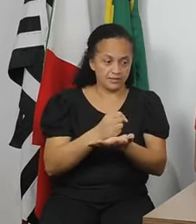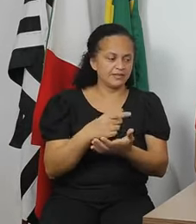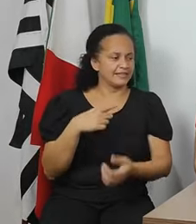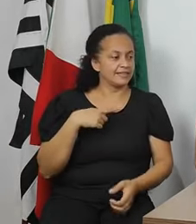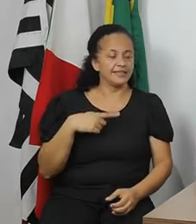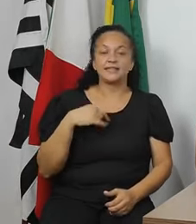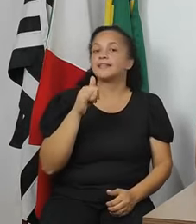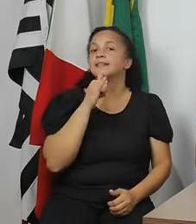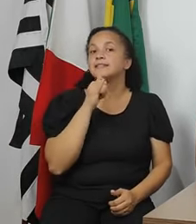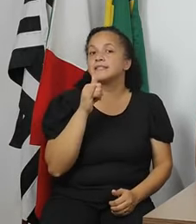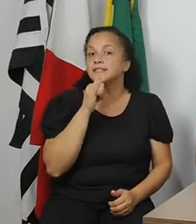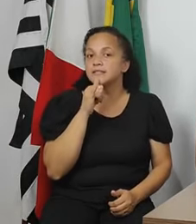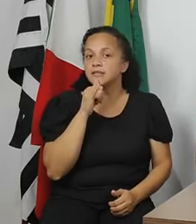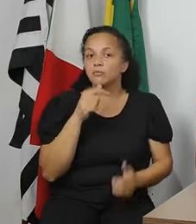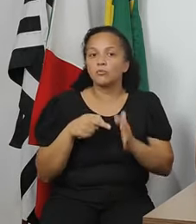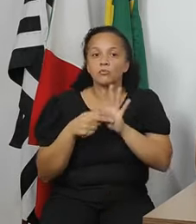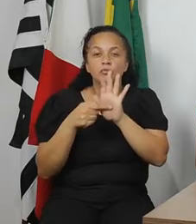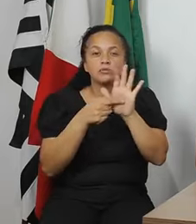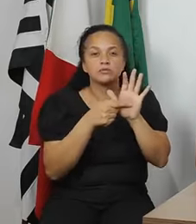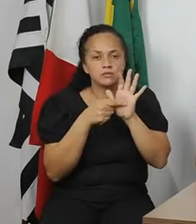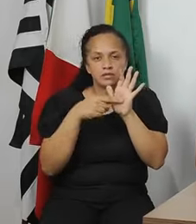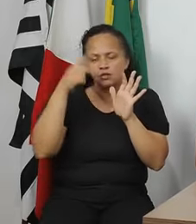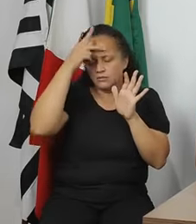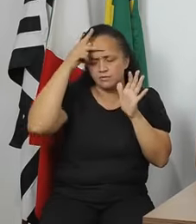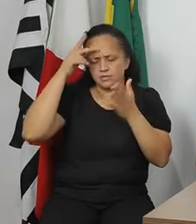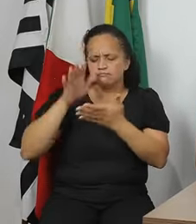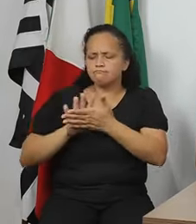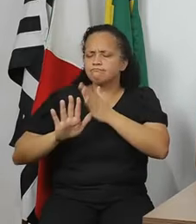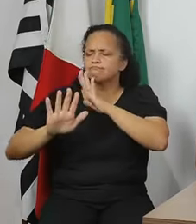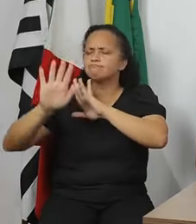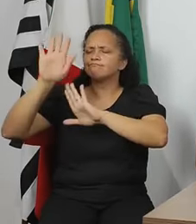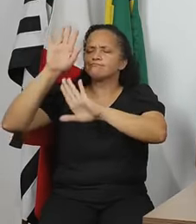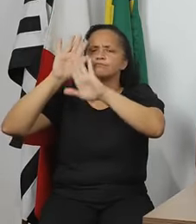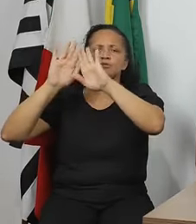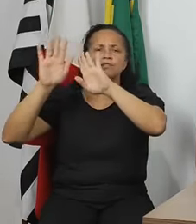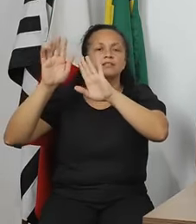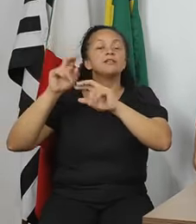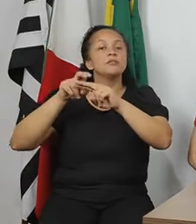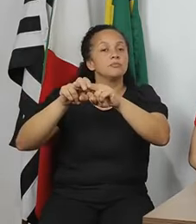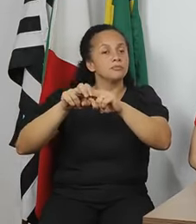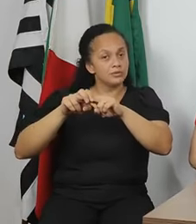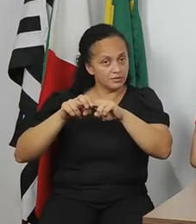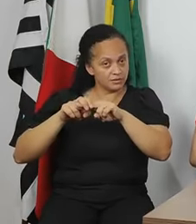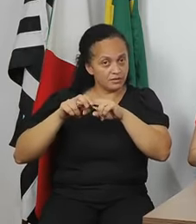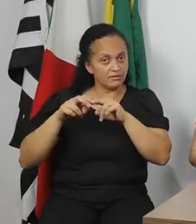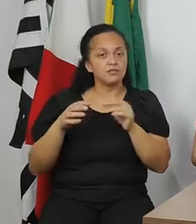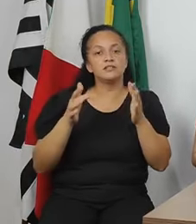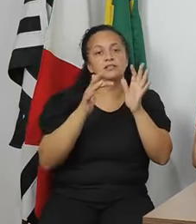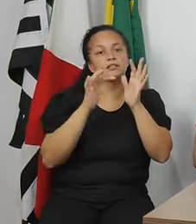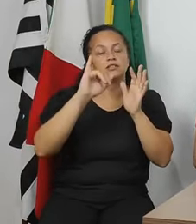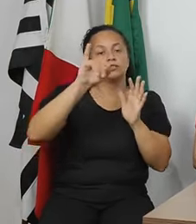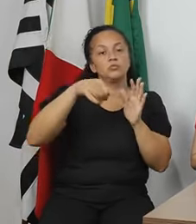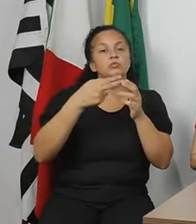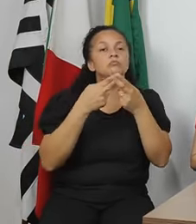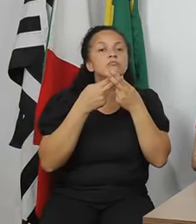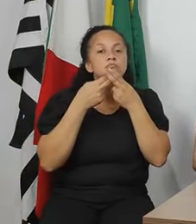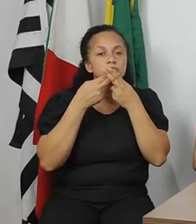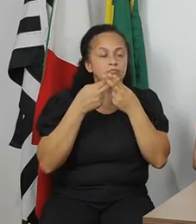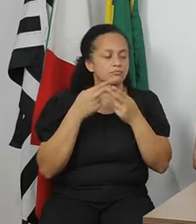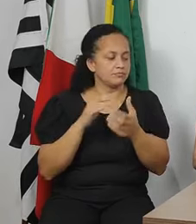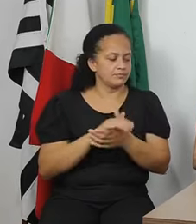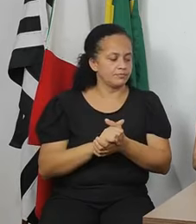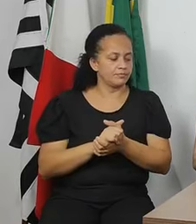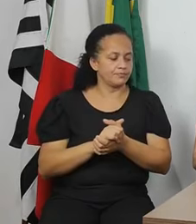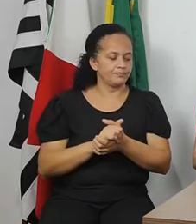sobre adoração através do jejum. Se você estiver com sua Bíblia aí na sua casa e você puder abrir lá no Evangelho